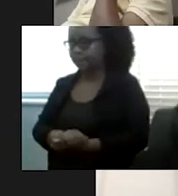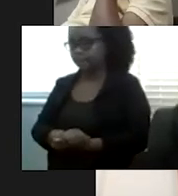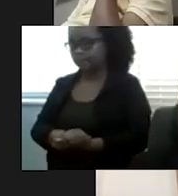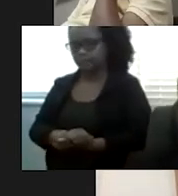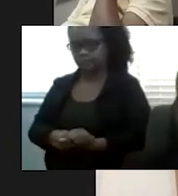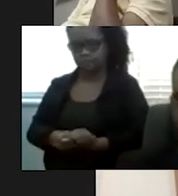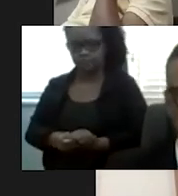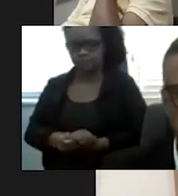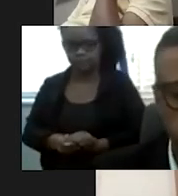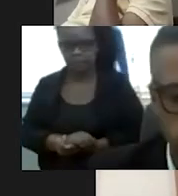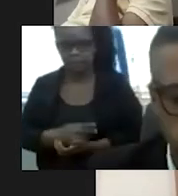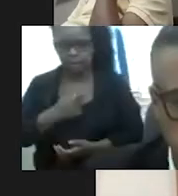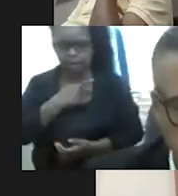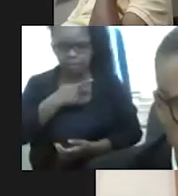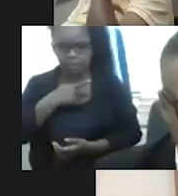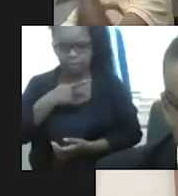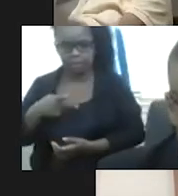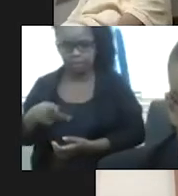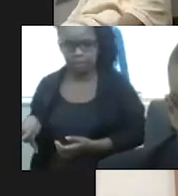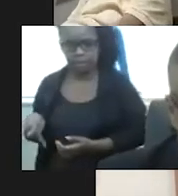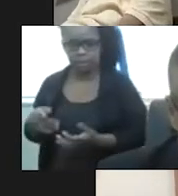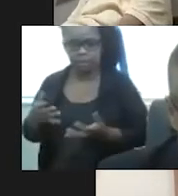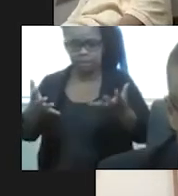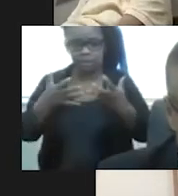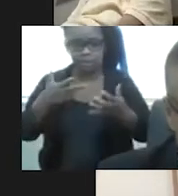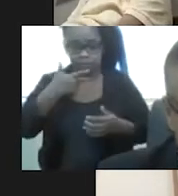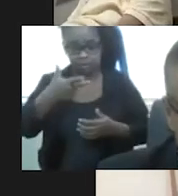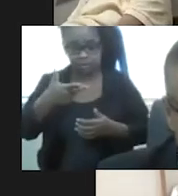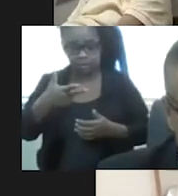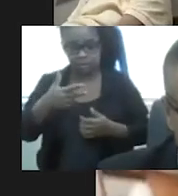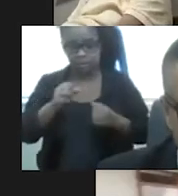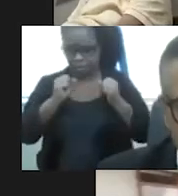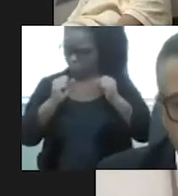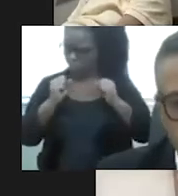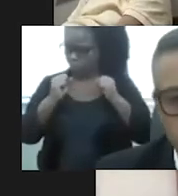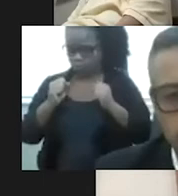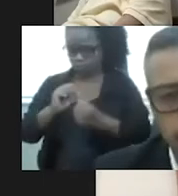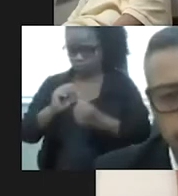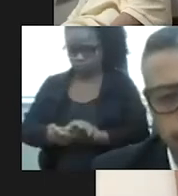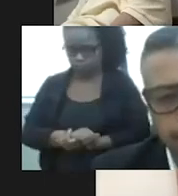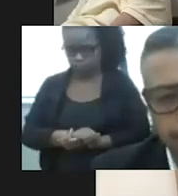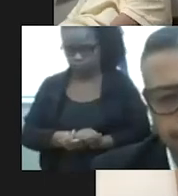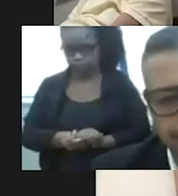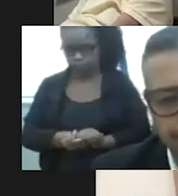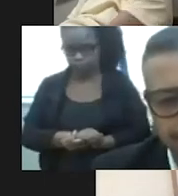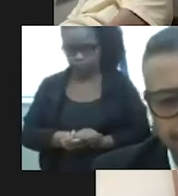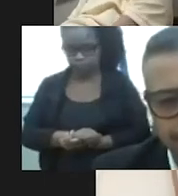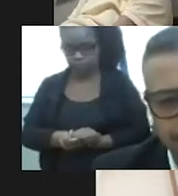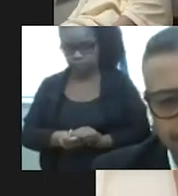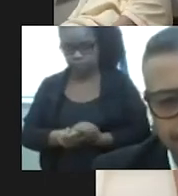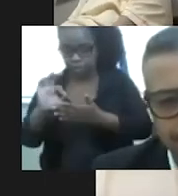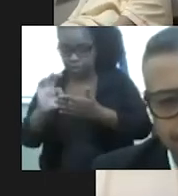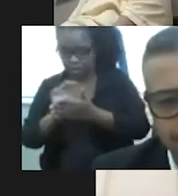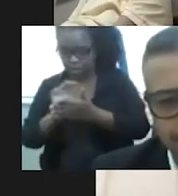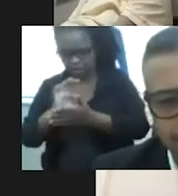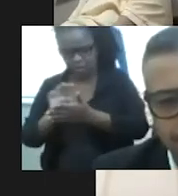Presidente, eu gostaria de fazer uso da palavra, se fosse possível. Tá? Se der possível, me escrever.